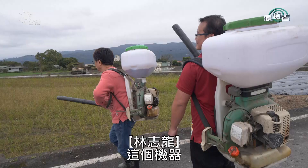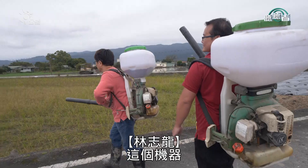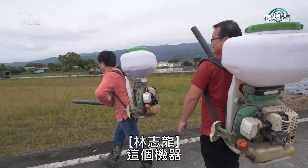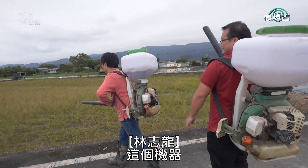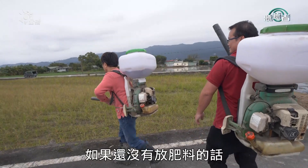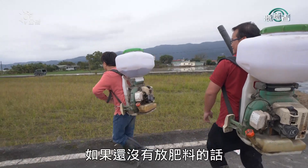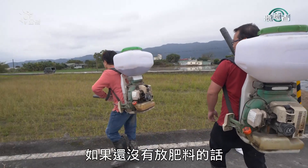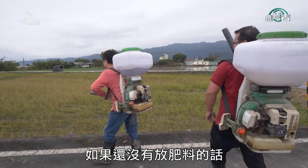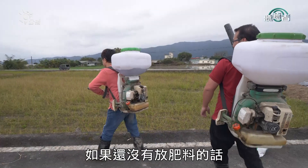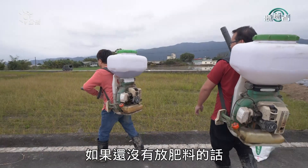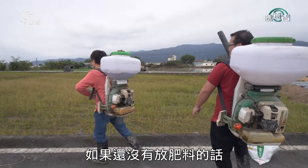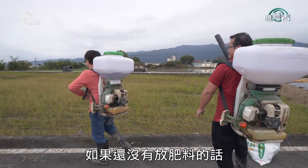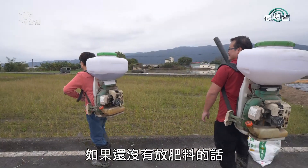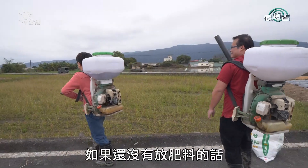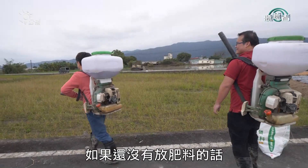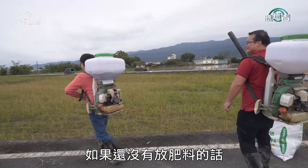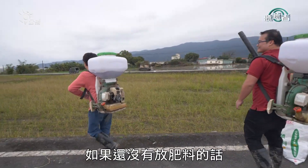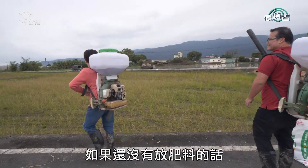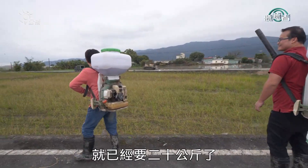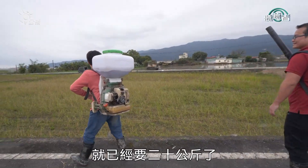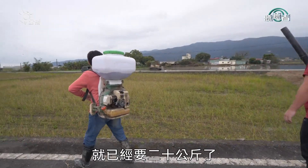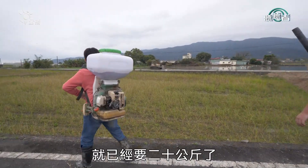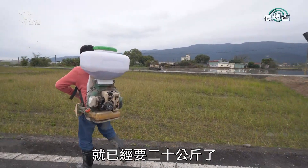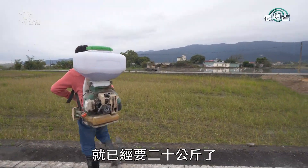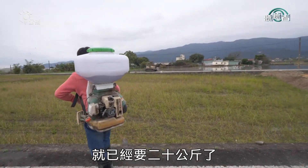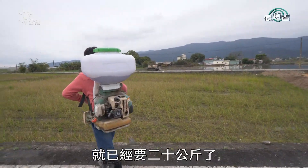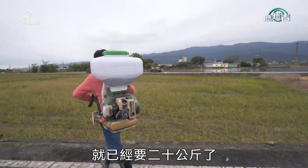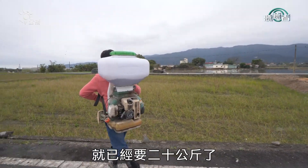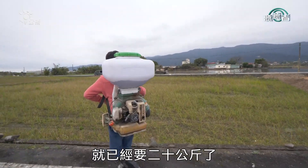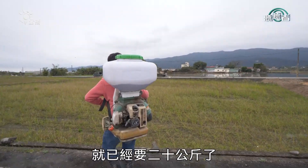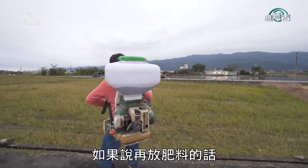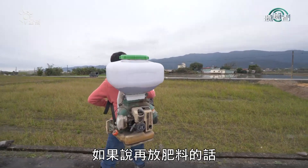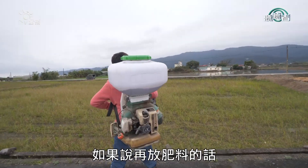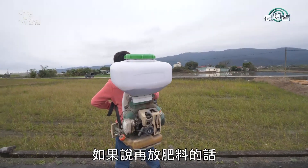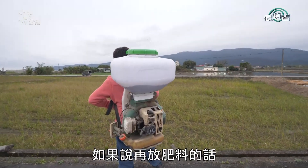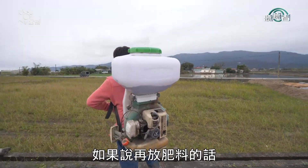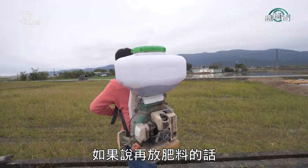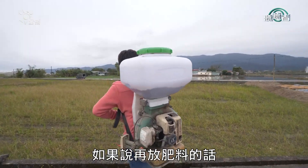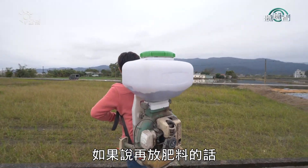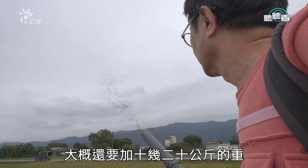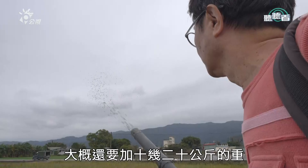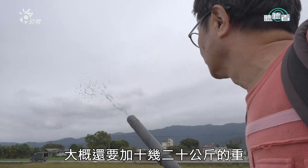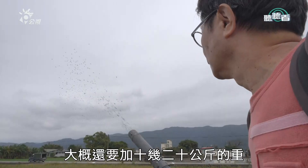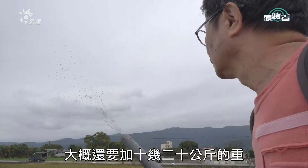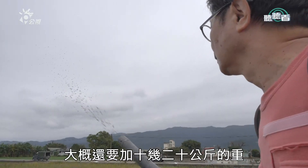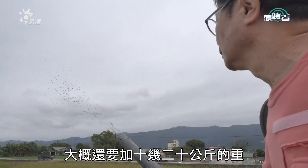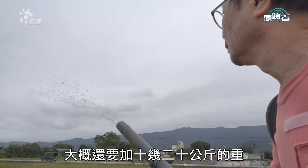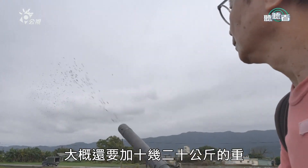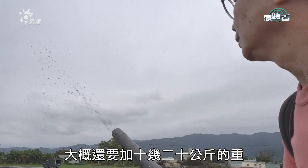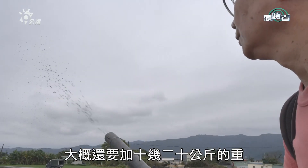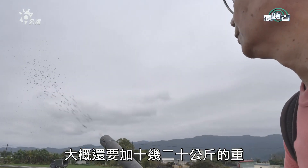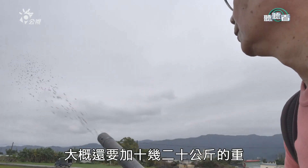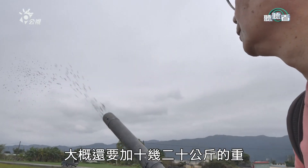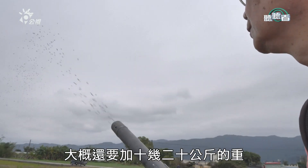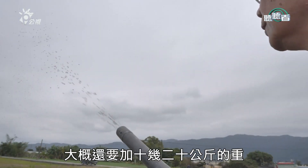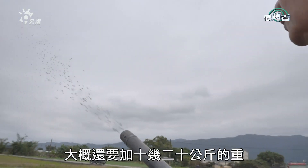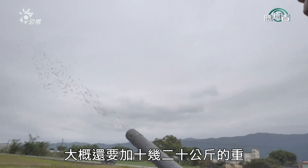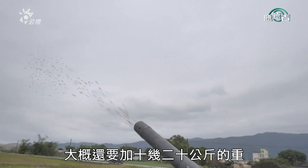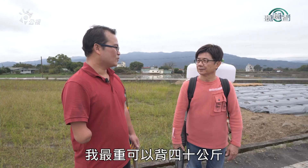这个机器如果还没有放肥料子的话，都已经要20公斤了。如果说再放肥料的话，大概还有加十几二十公斤的重。我